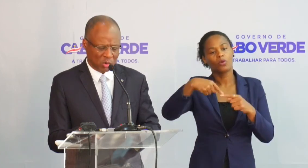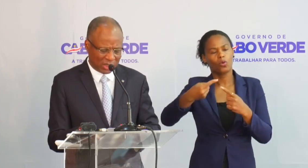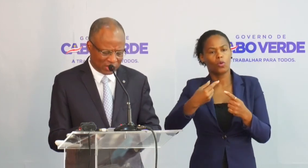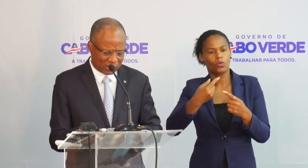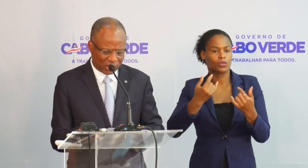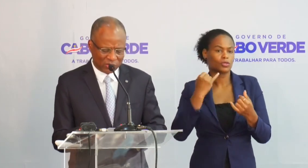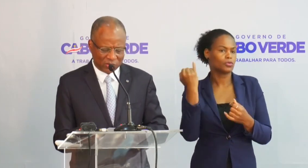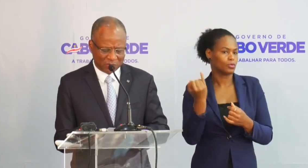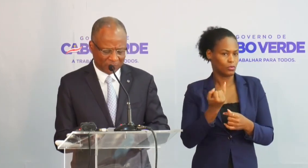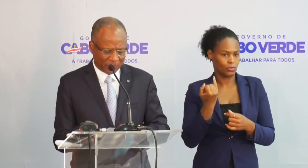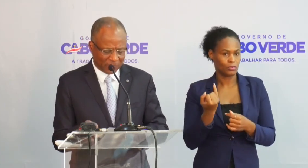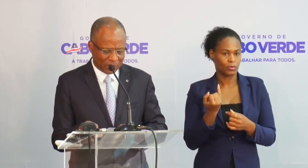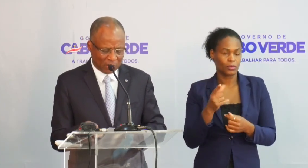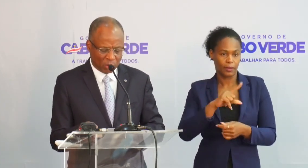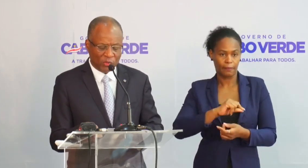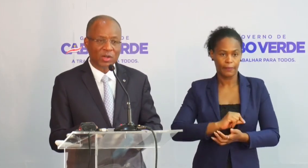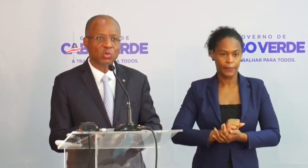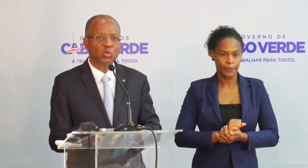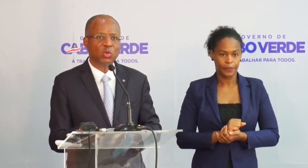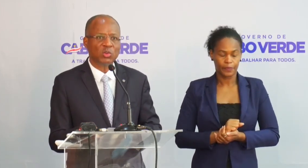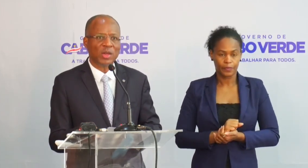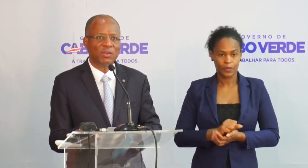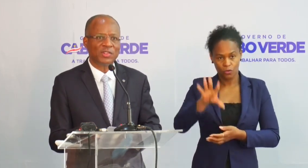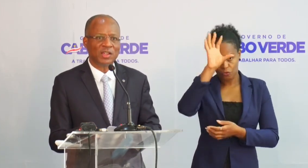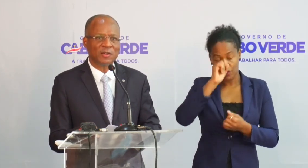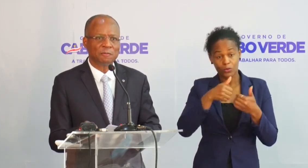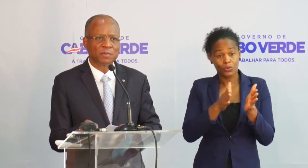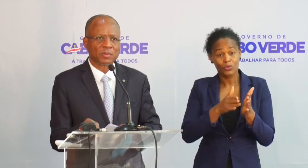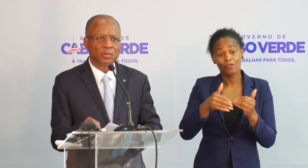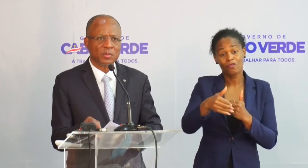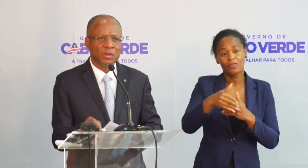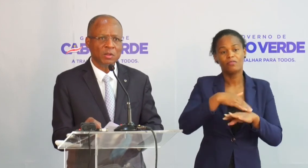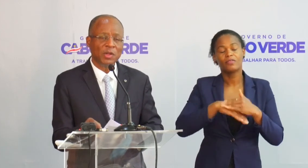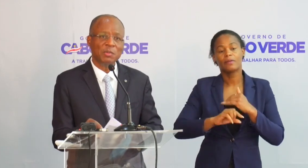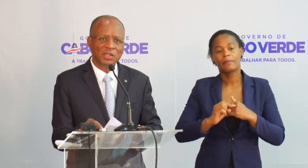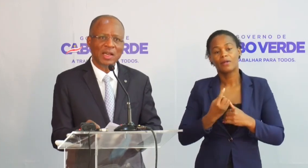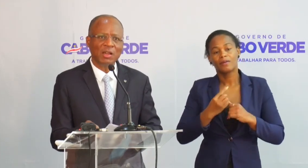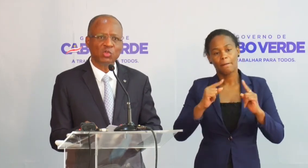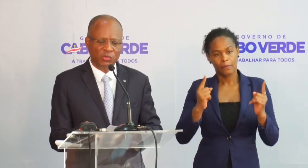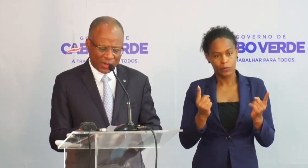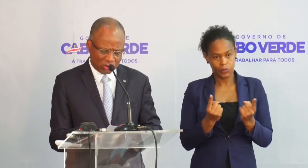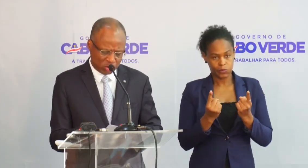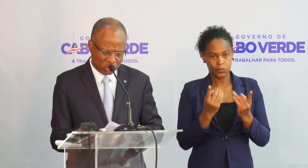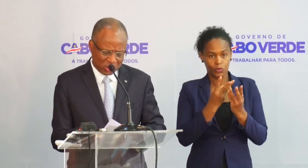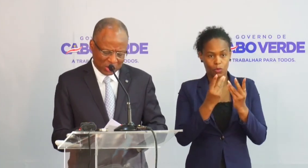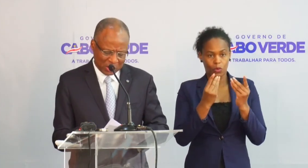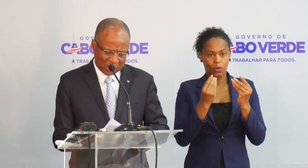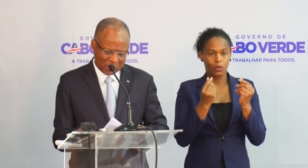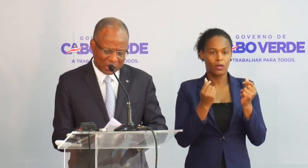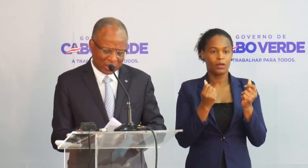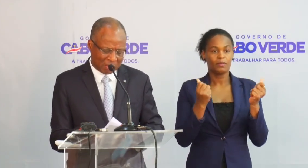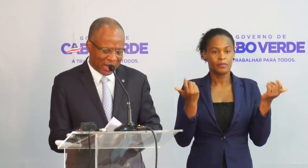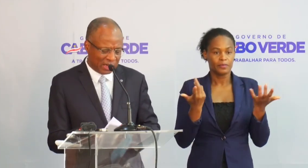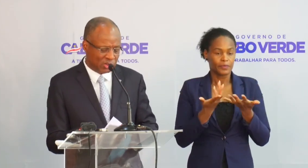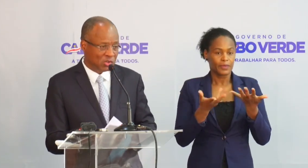outras organizações. O Governo tudo continuará a fazer para mitigar os efeitos